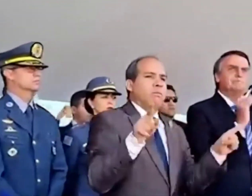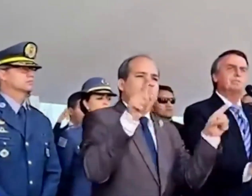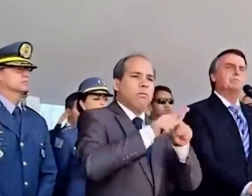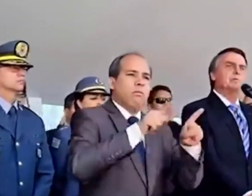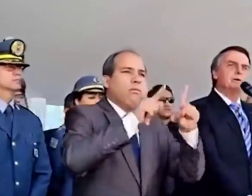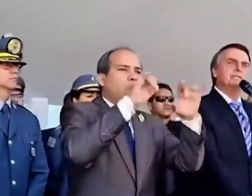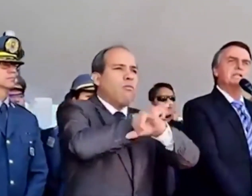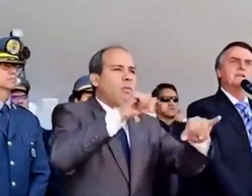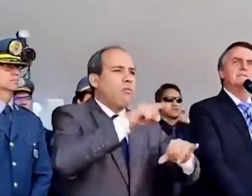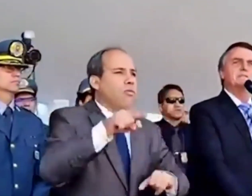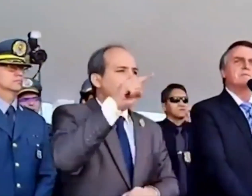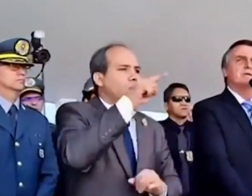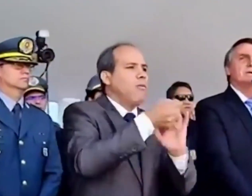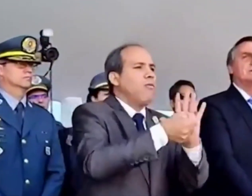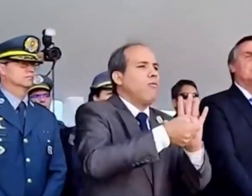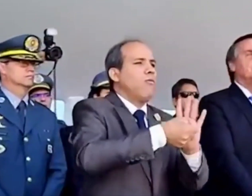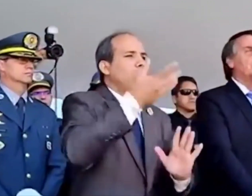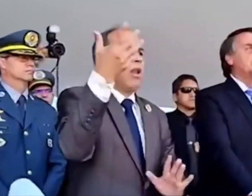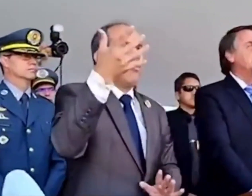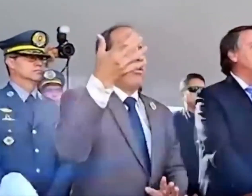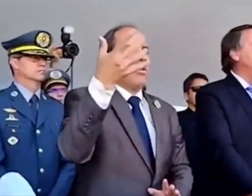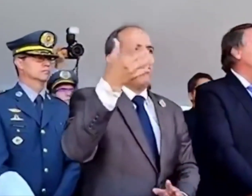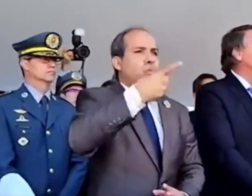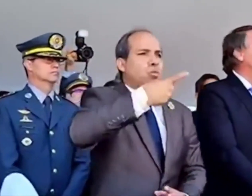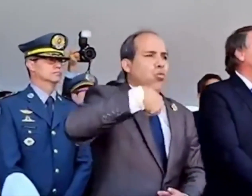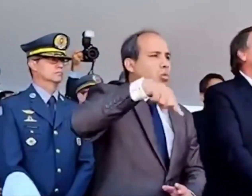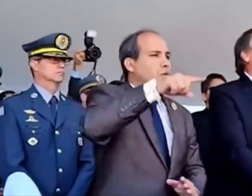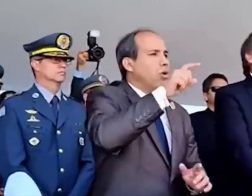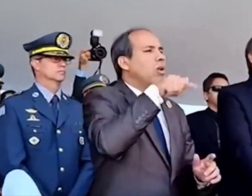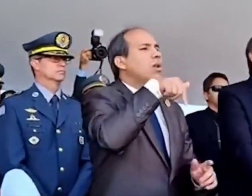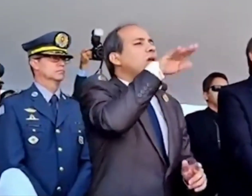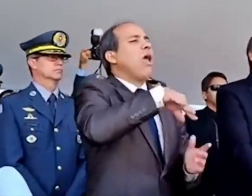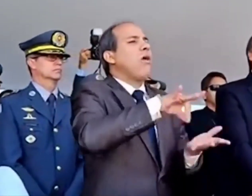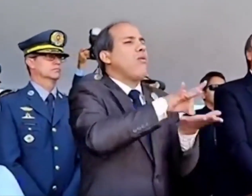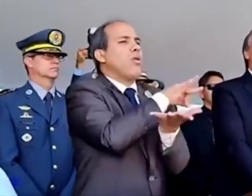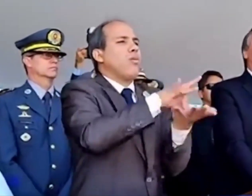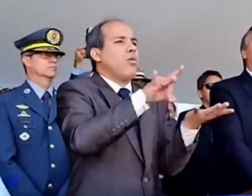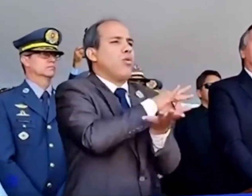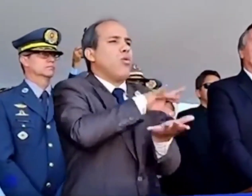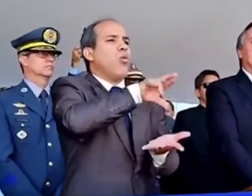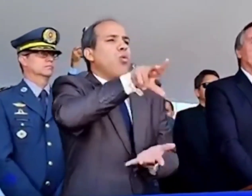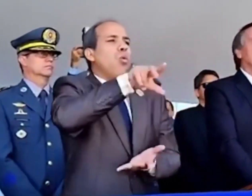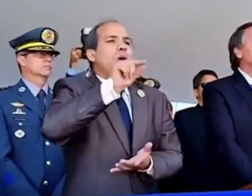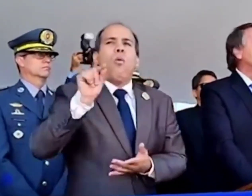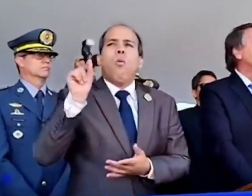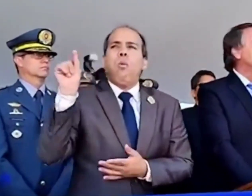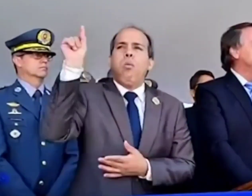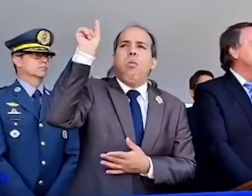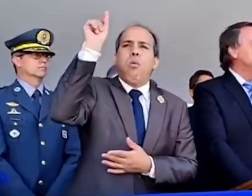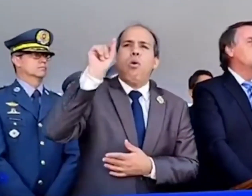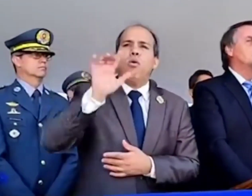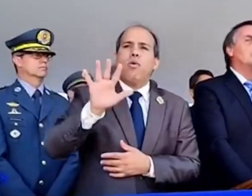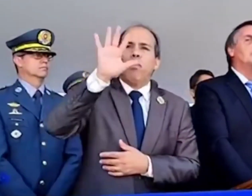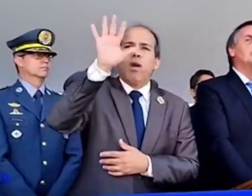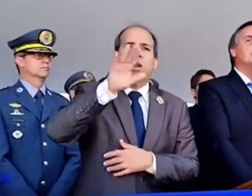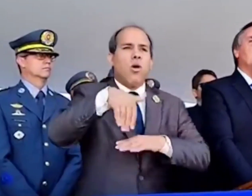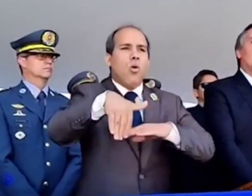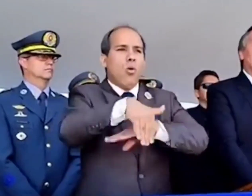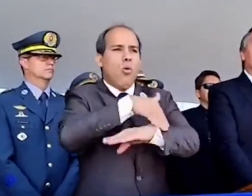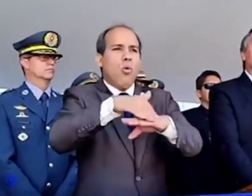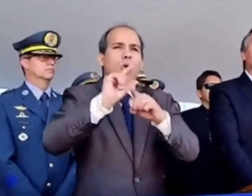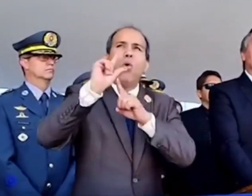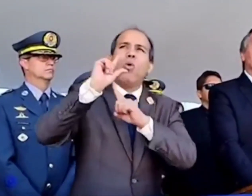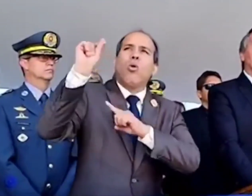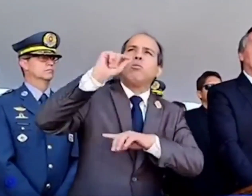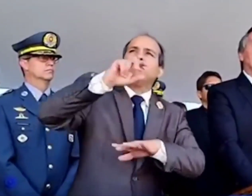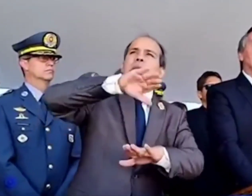vocês que, por muitas vezes, o nosso inimigo não está nas vielas, no topo de um